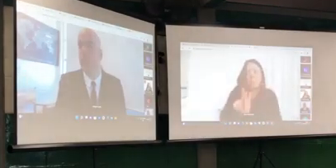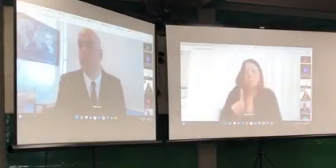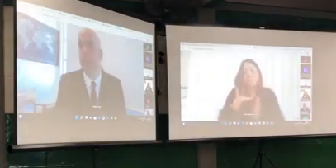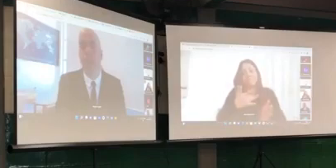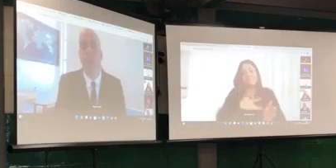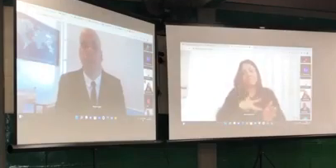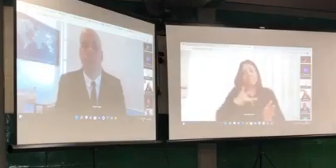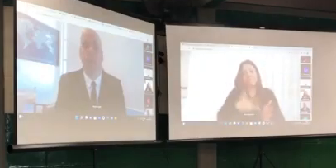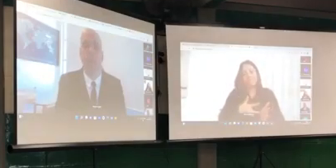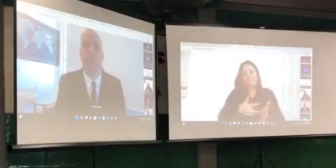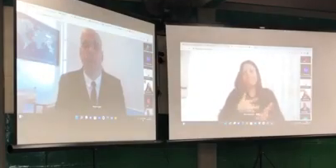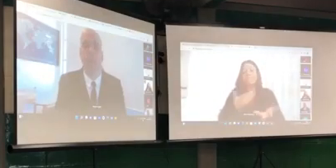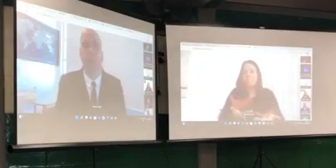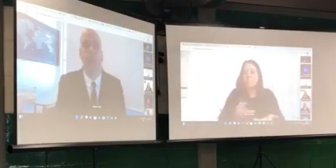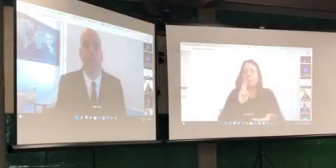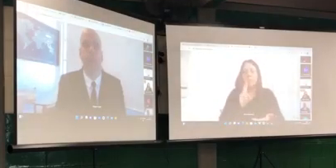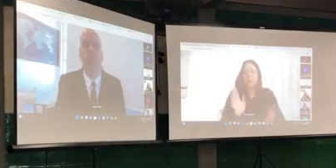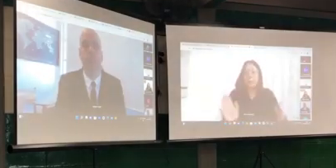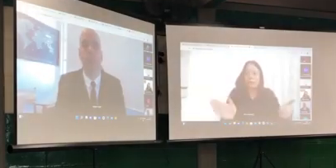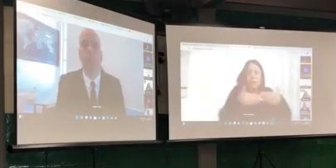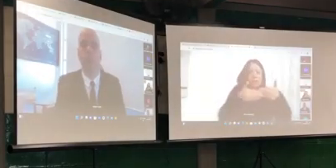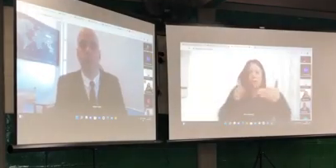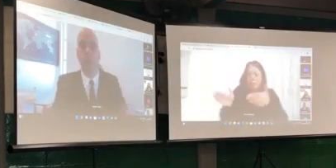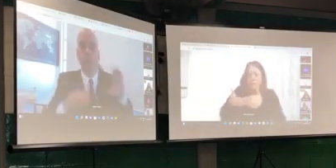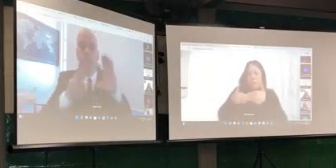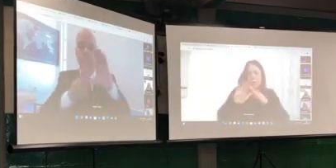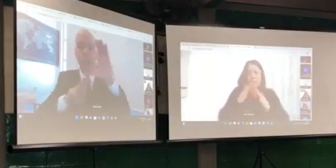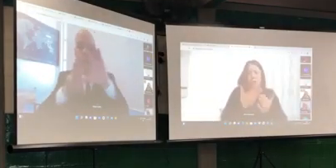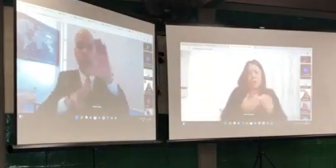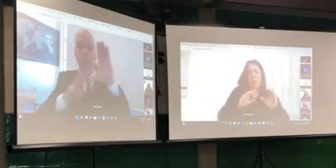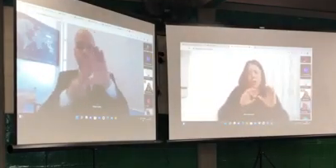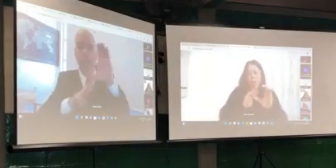gente teve fechamento da escola Concórdia, né, a escola Concórdia.